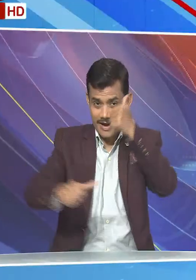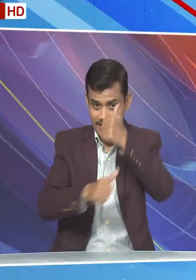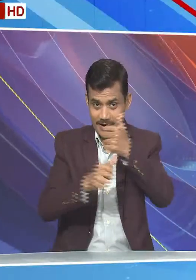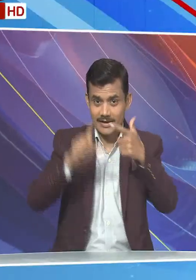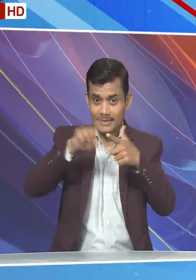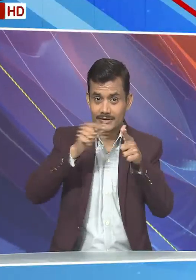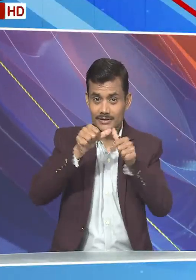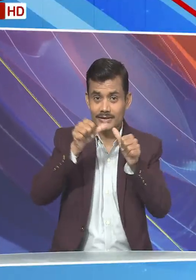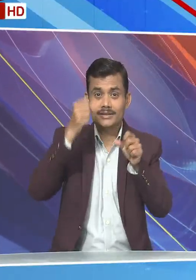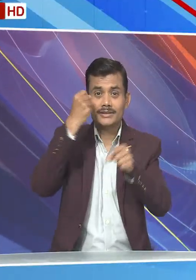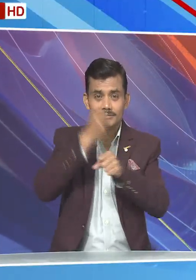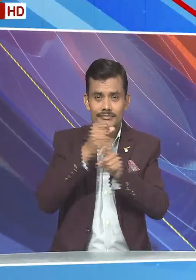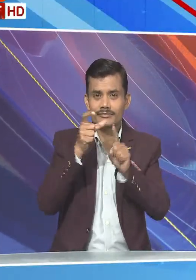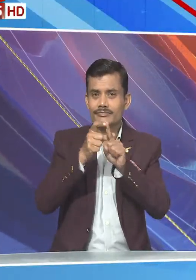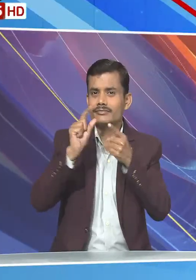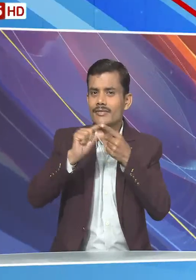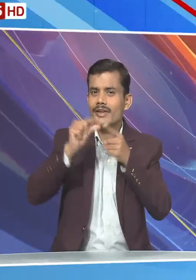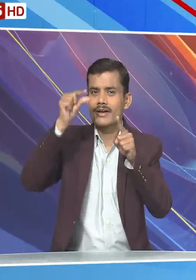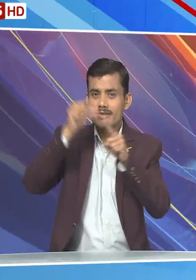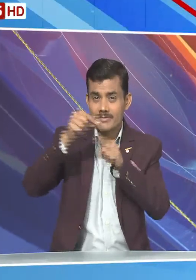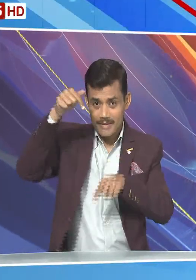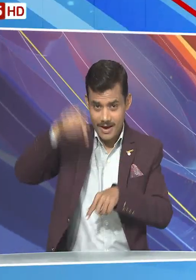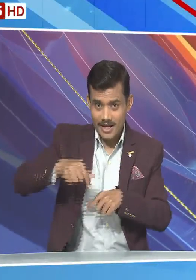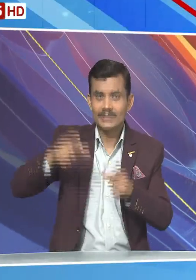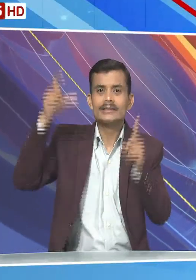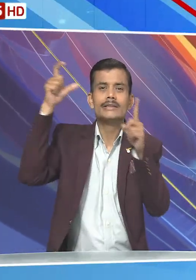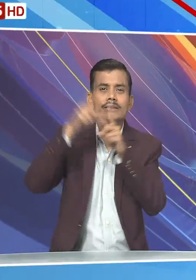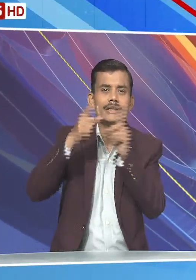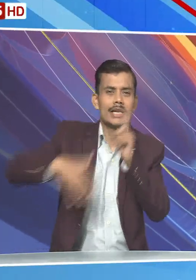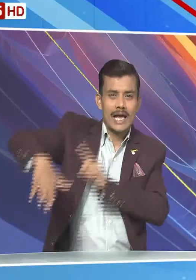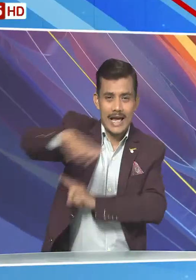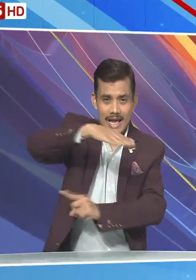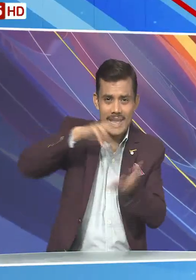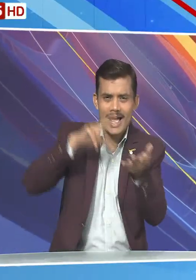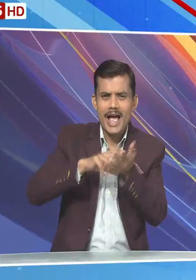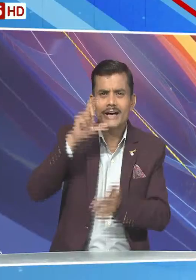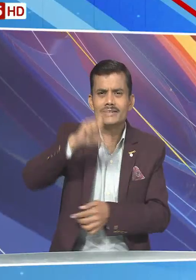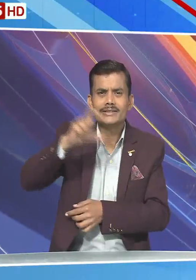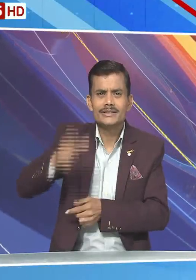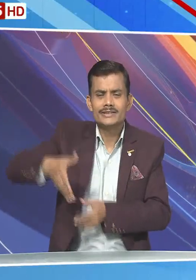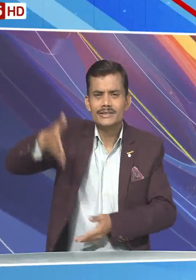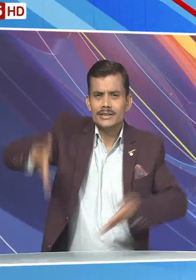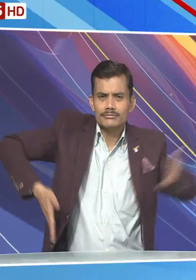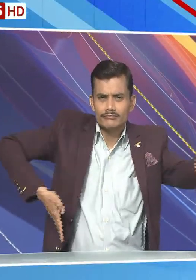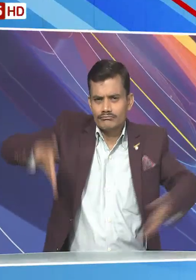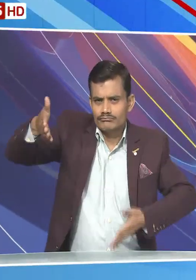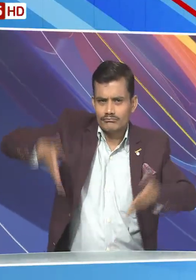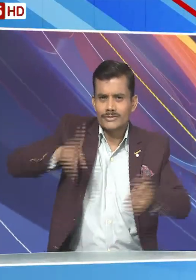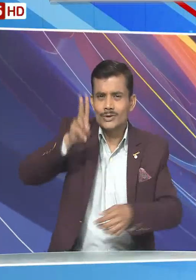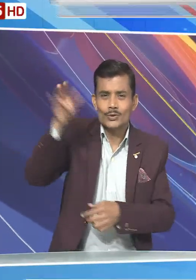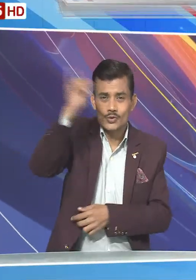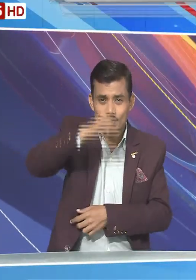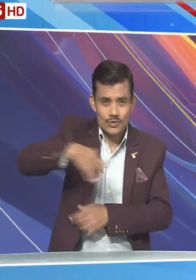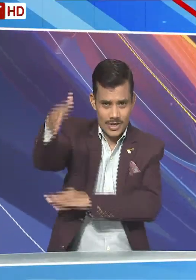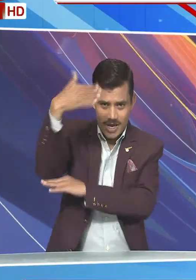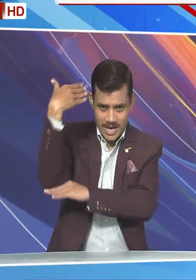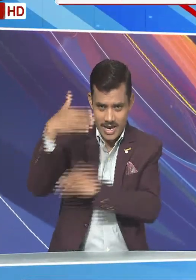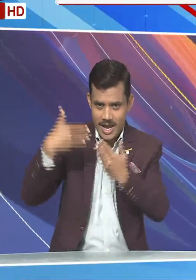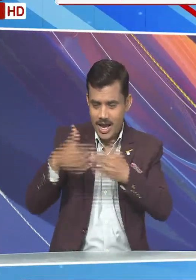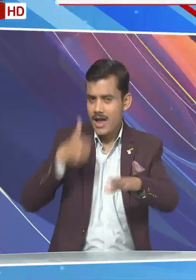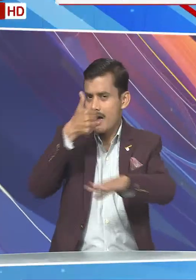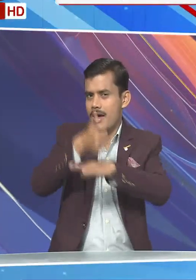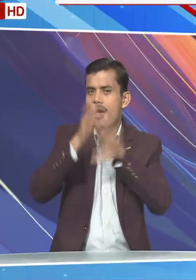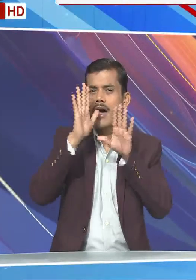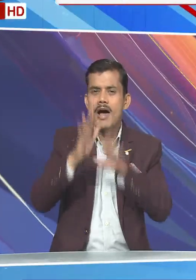उपराष्ट्रपति जगदीप धनखड़ आज दिल्ली कैंट में एनसीसी गणतंत्र दिवस शिविर का औपचारिक तौर पर उद्घाटन करेंगे।